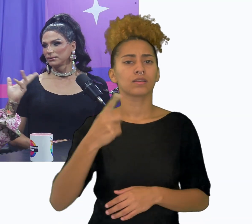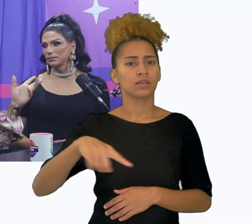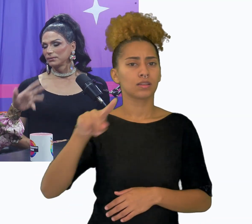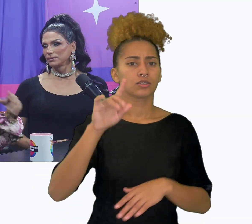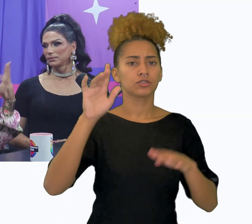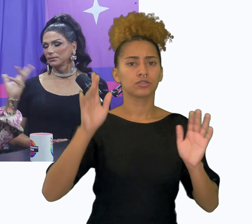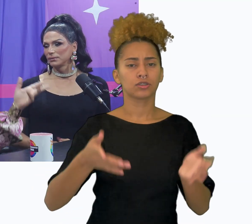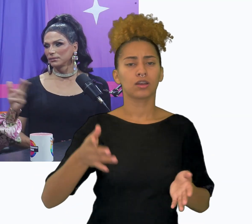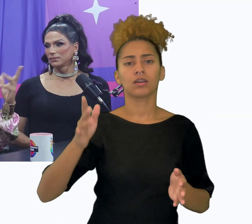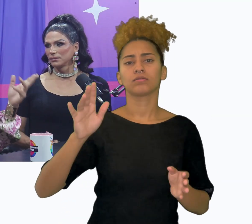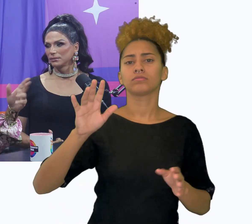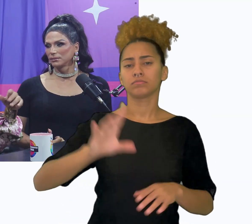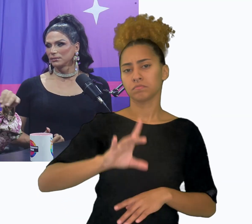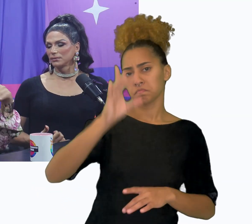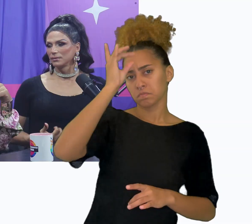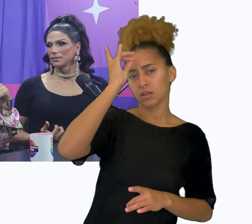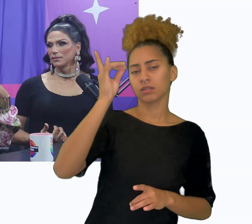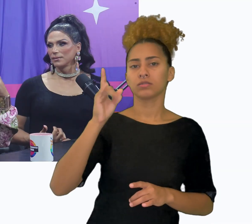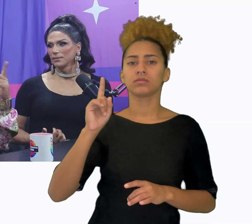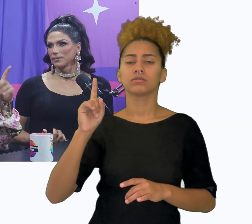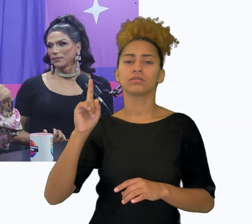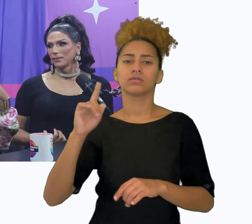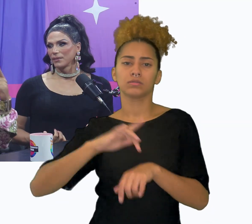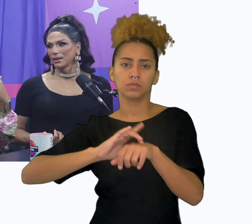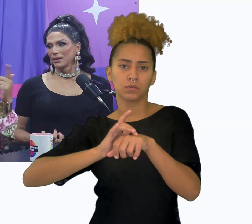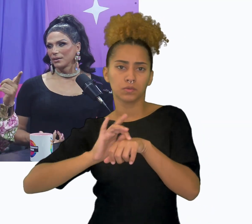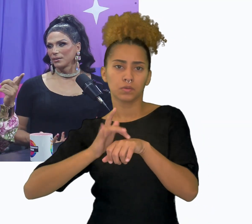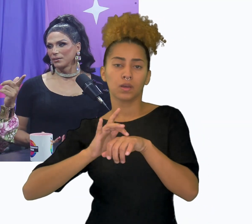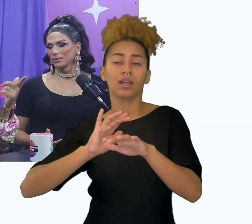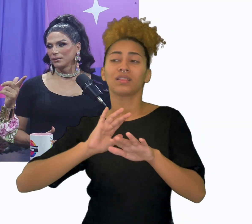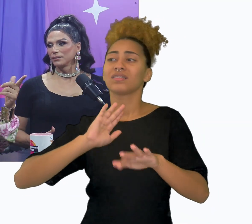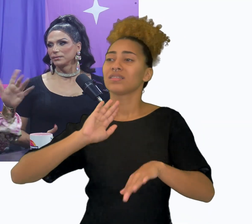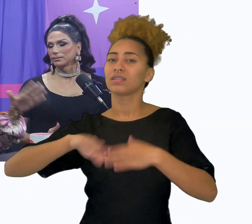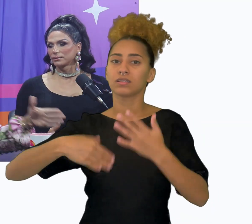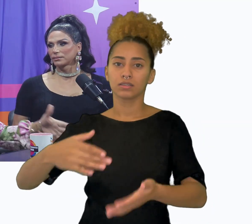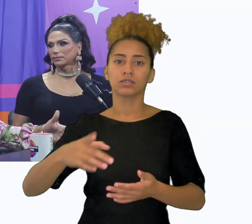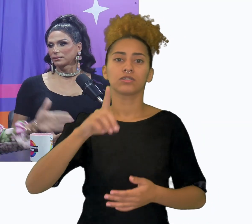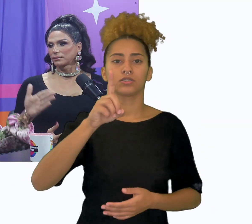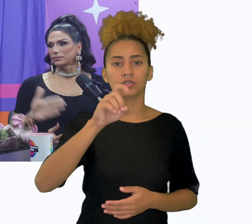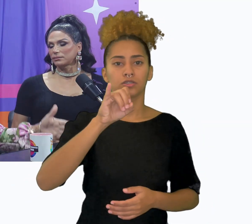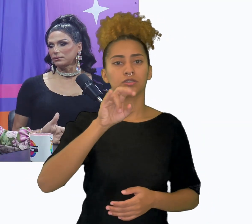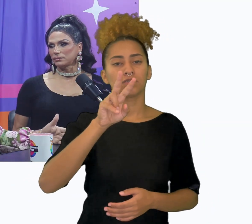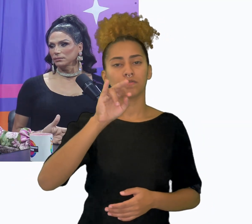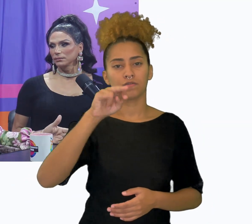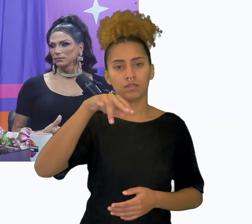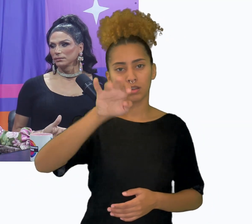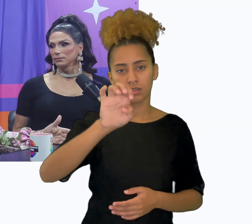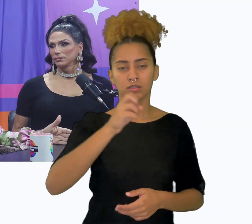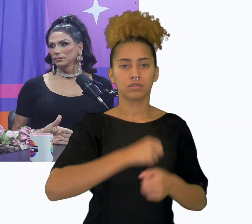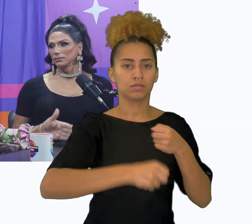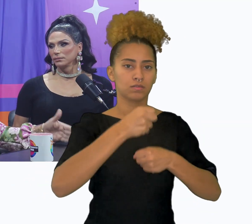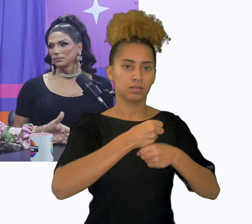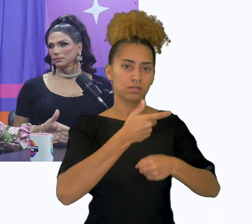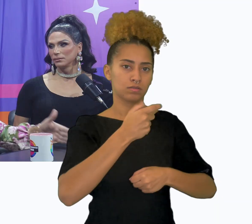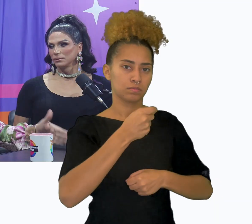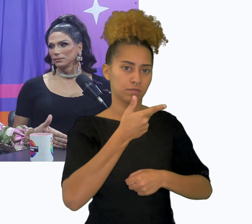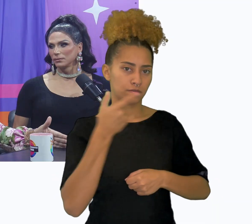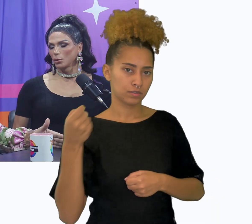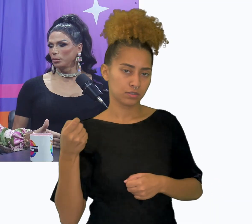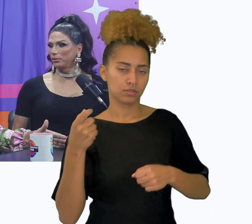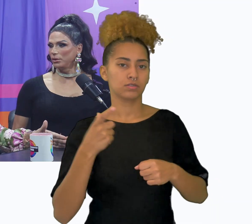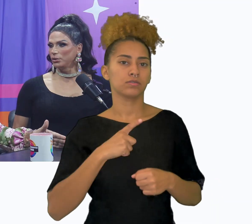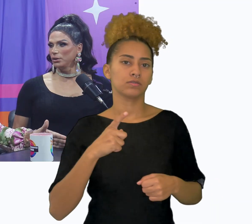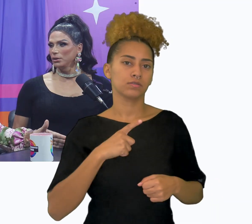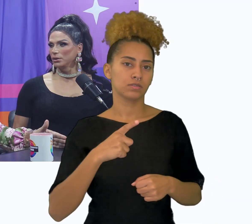eram bailarinas, coreógrafas, assim, eu só vim mais tarde. A Divine abre em 2020, começa um elenco